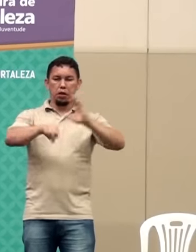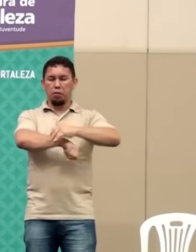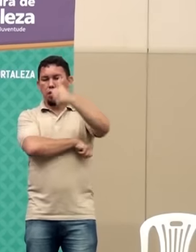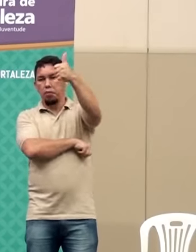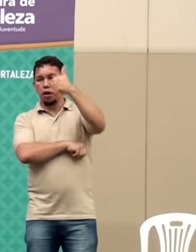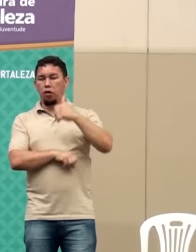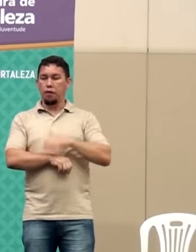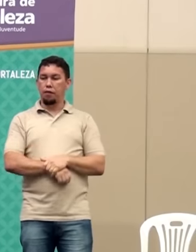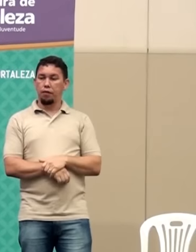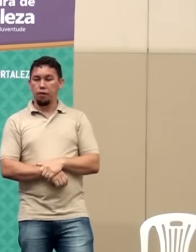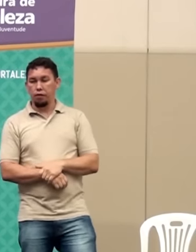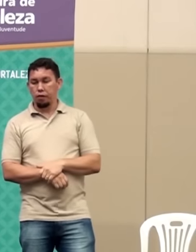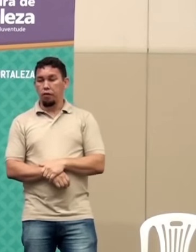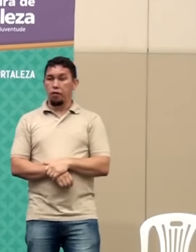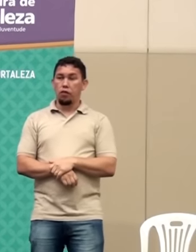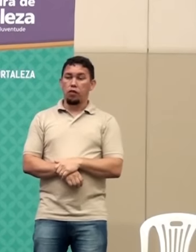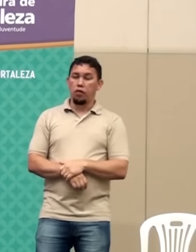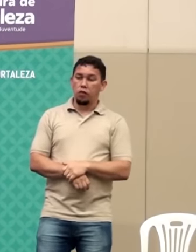melhor.